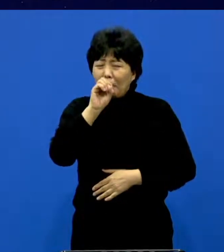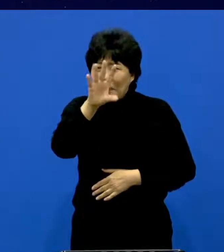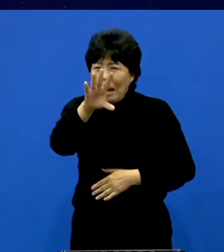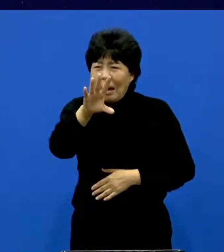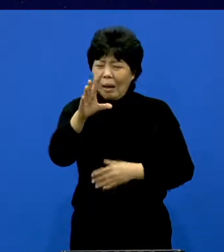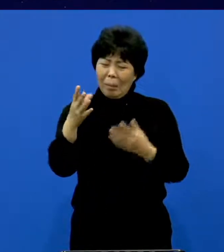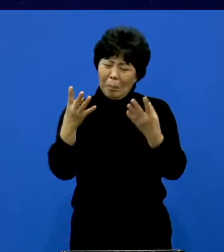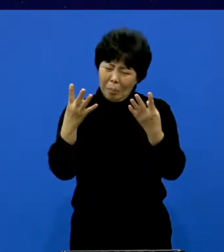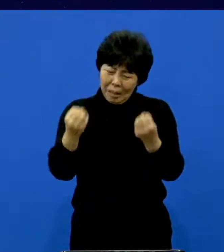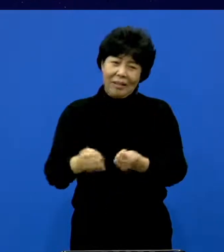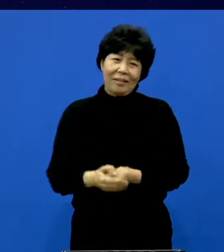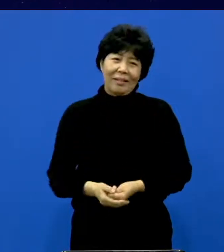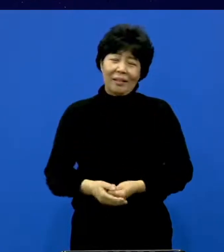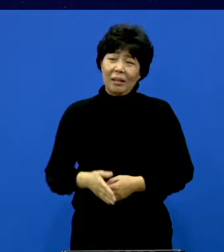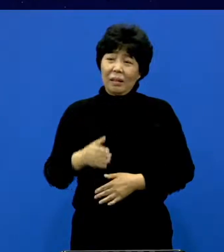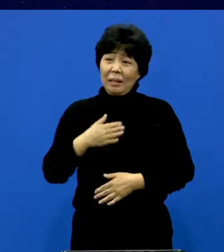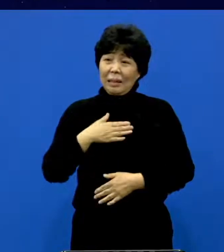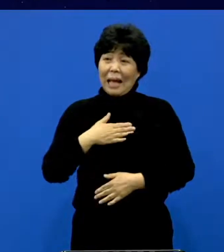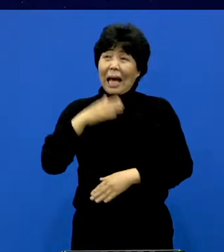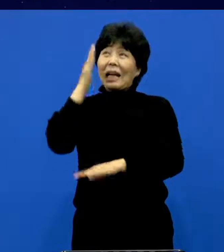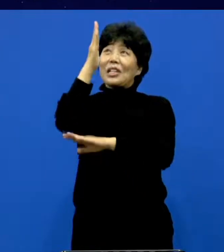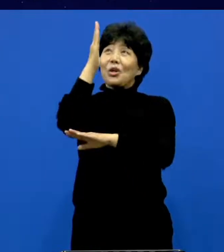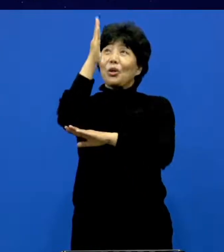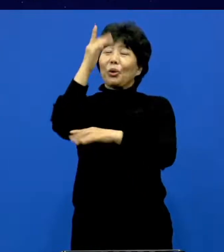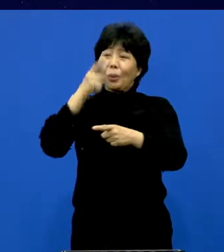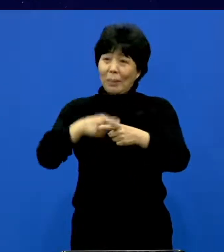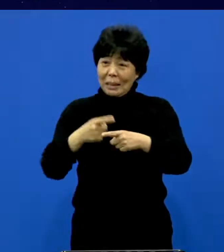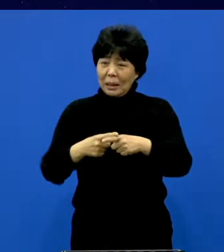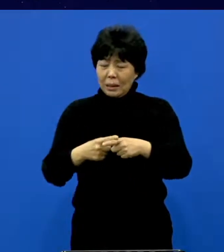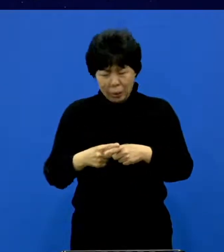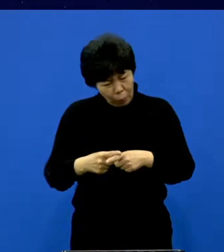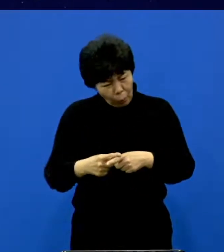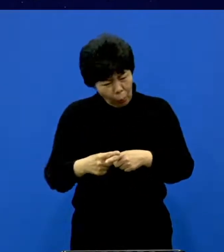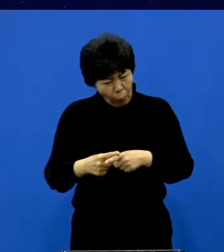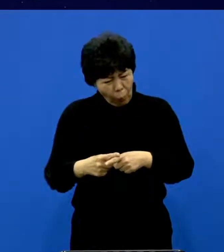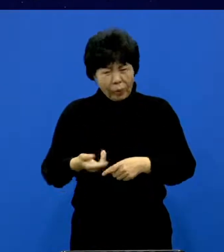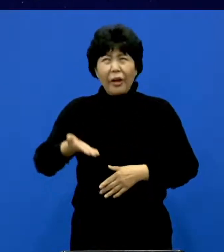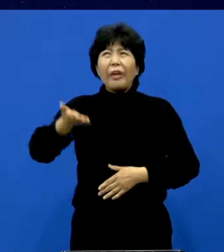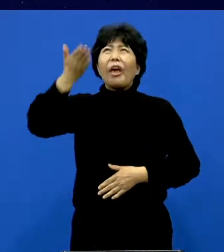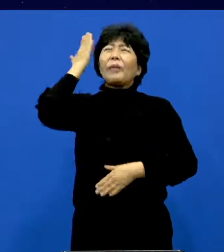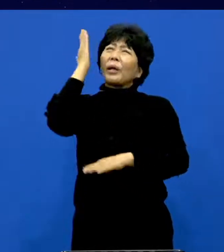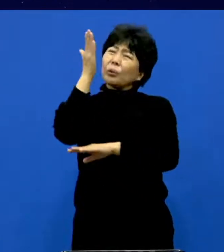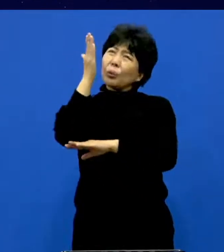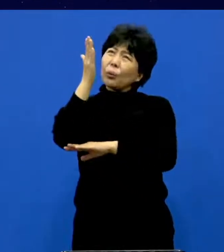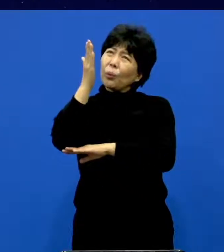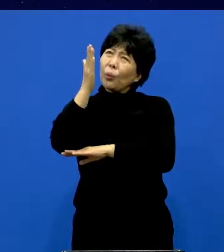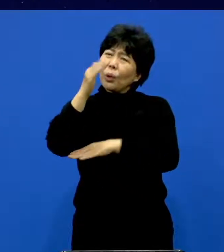설교도 그래요. 저도 옛날에 했던 설교를 보면은 내가 이거 알고 했나?